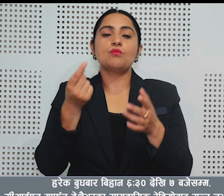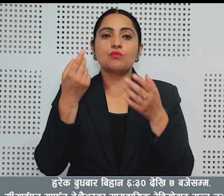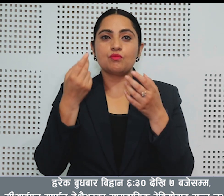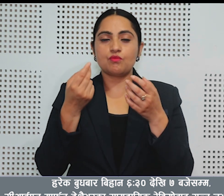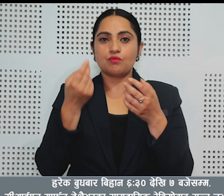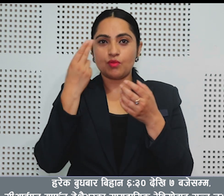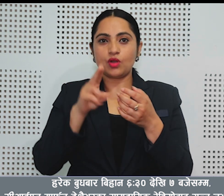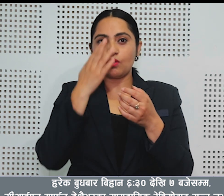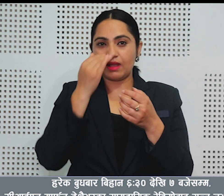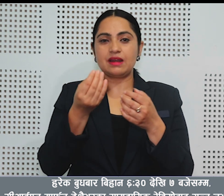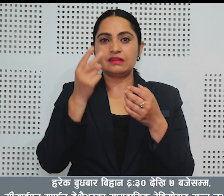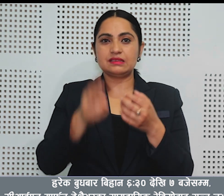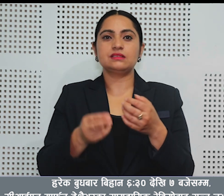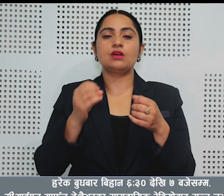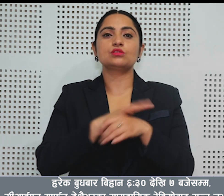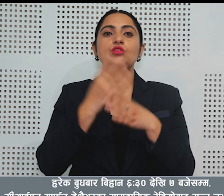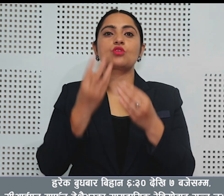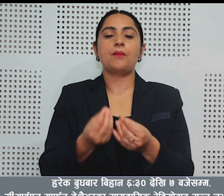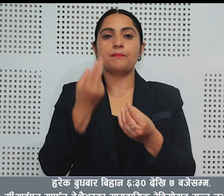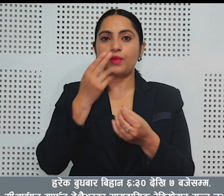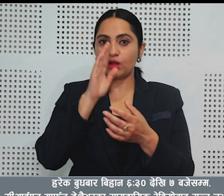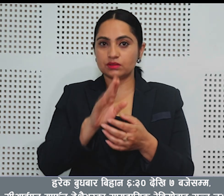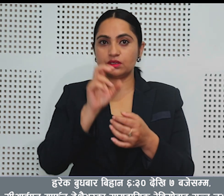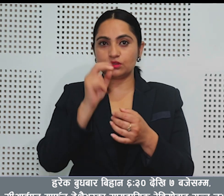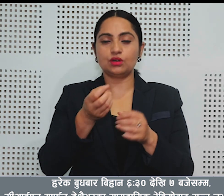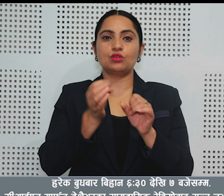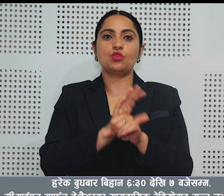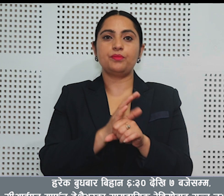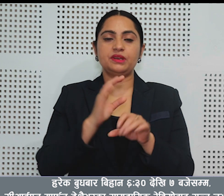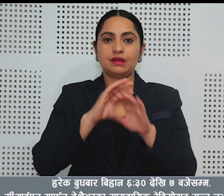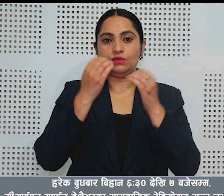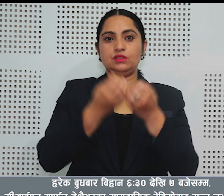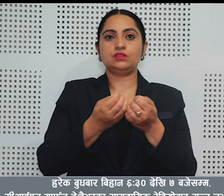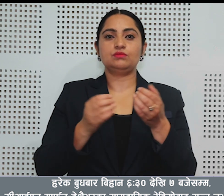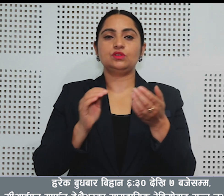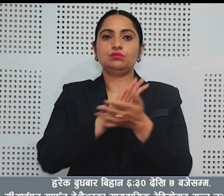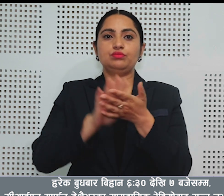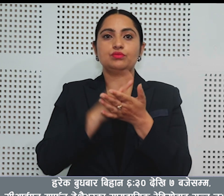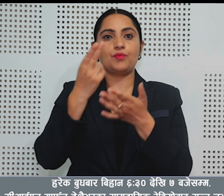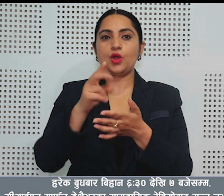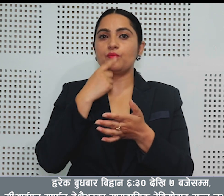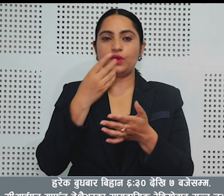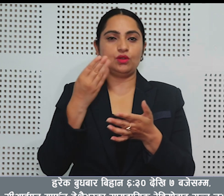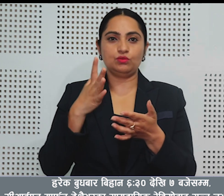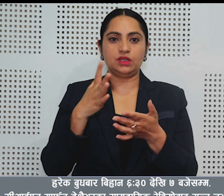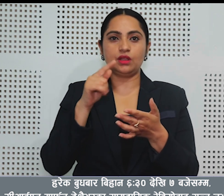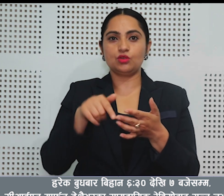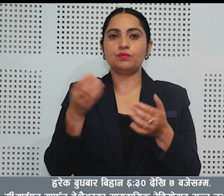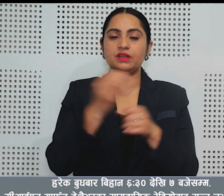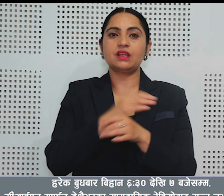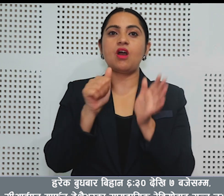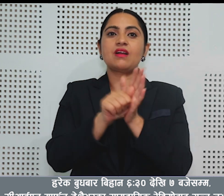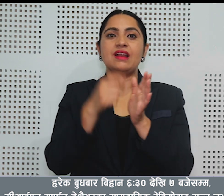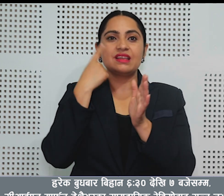अलिकति यसको जुन असर चाहिँ कम भए पनि कोभिड हाम्रो समुदायमा नहुने भन्ने हुँदैन। हामीले निरन्तर योभन्दा